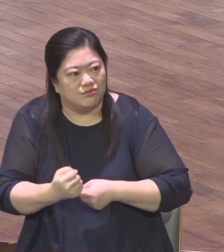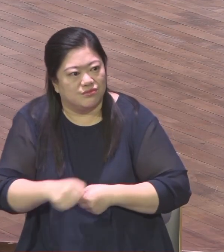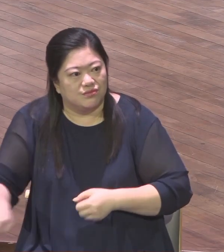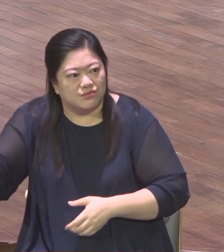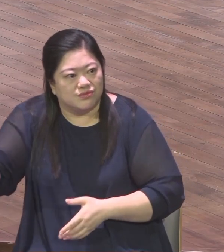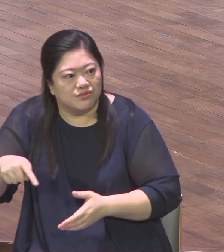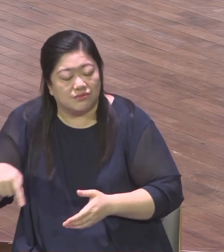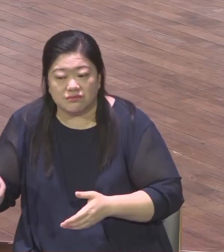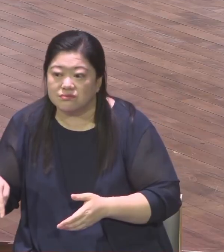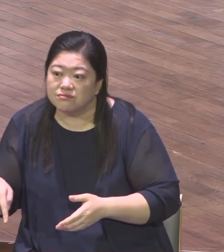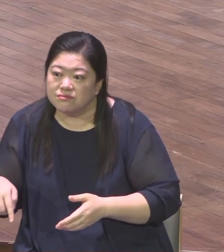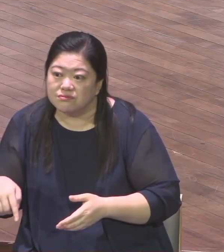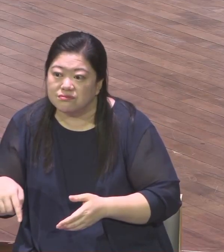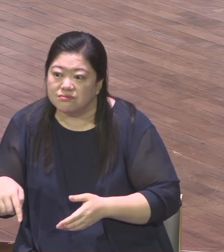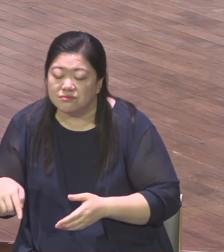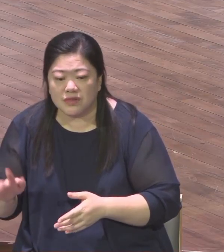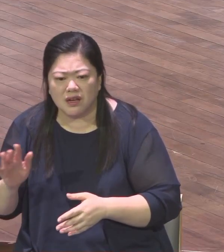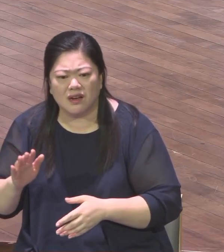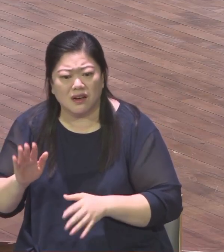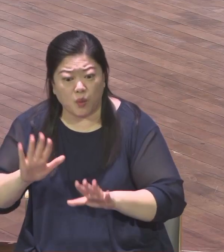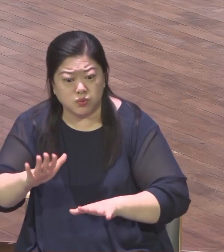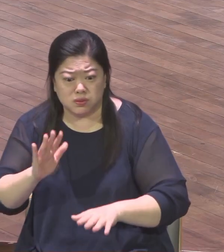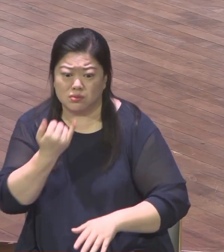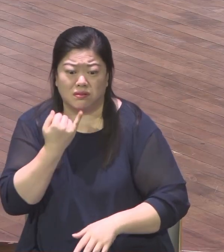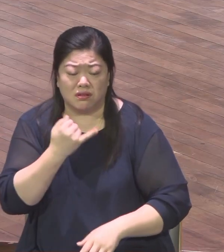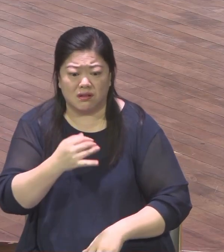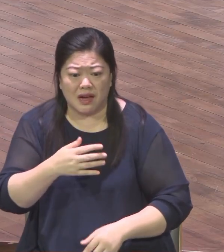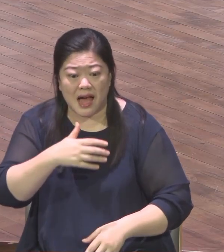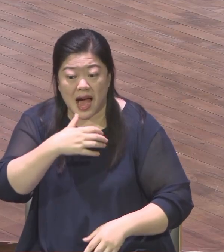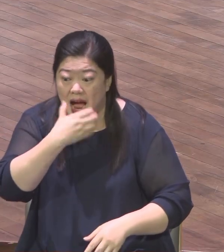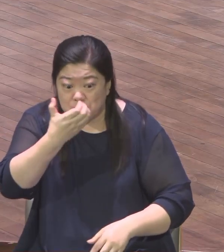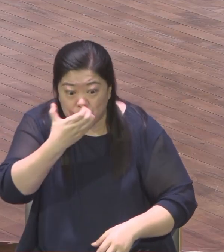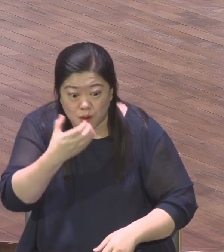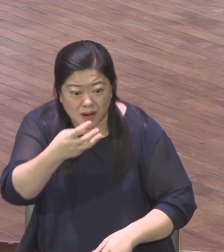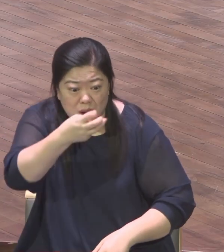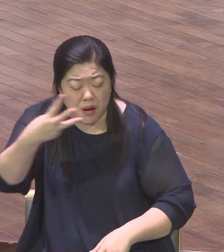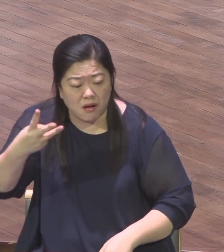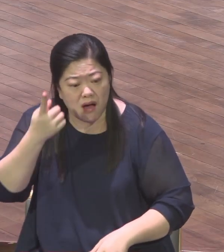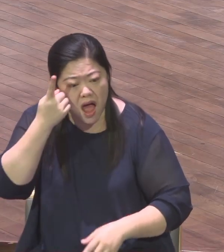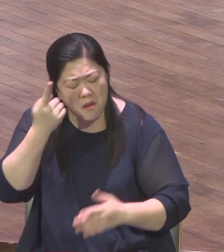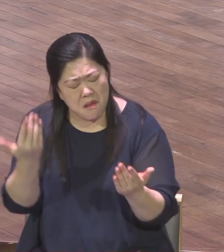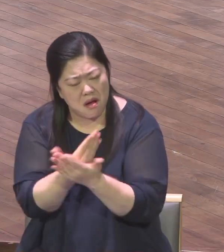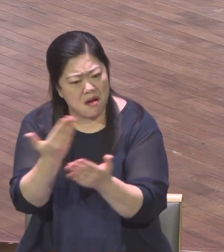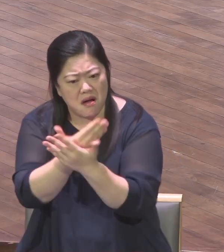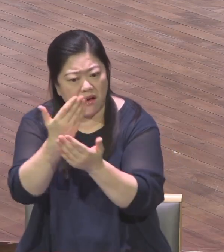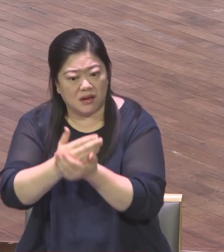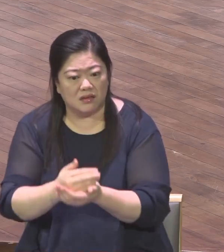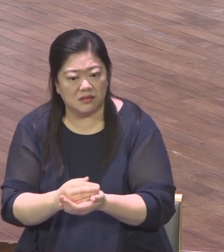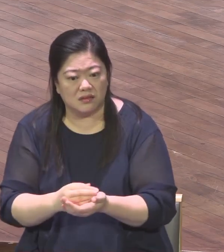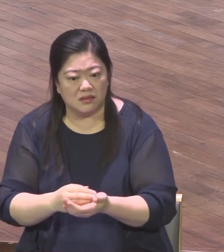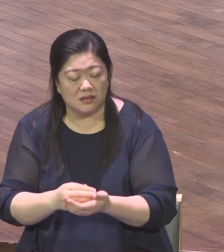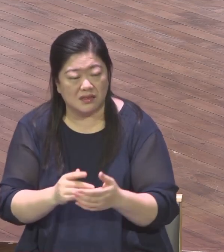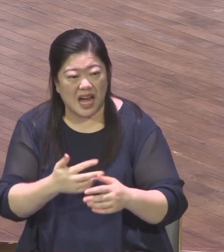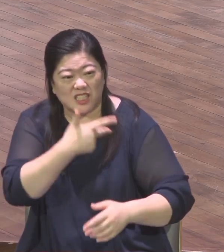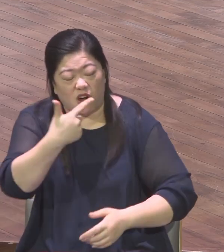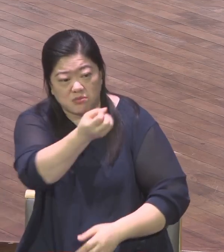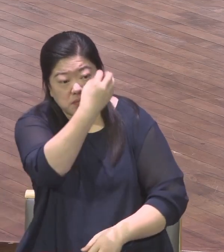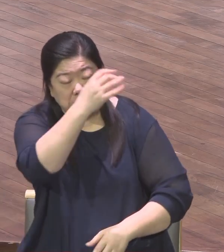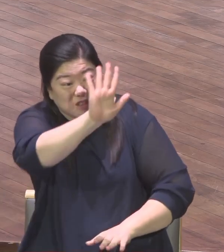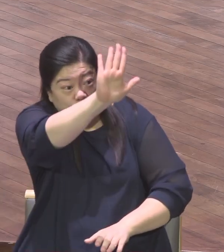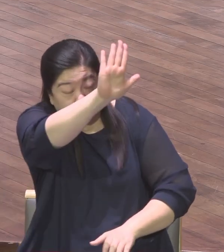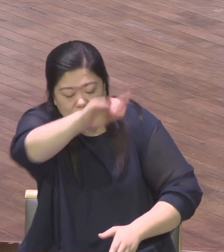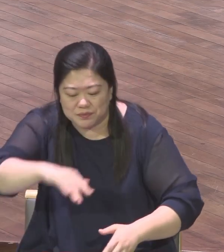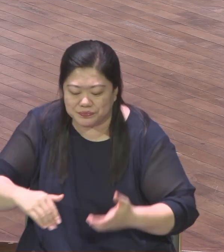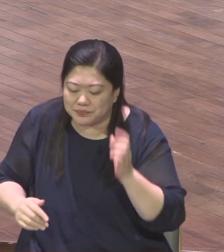상황이지요. 요즘은 휴대폰 하나만 끝납니다. 휴대폰 하나만 AI가 얼마나 좋은지